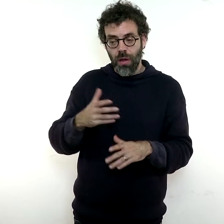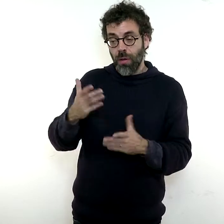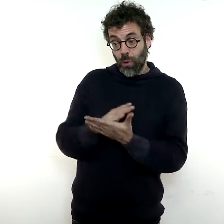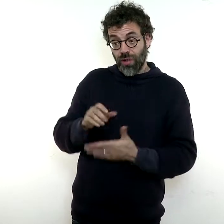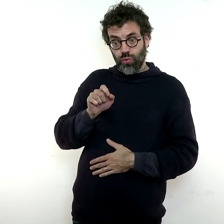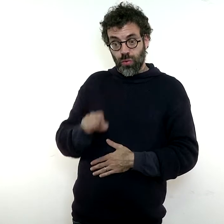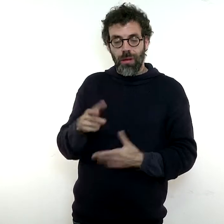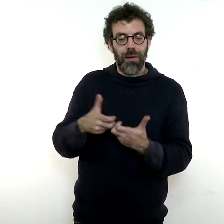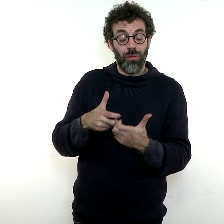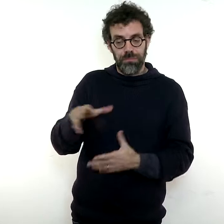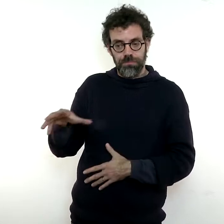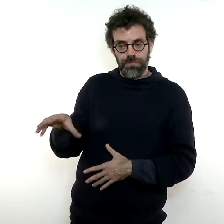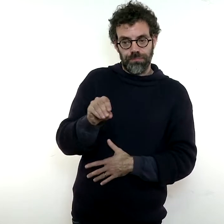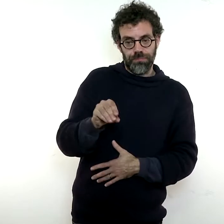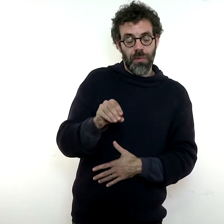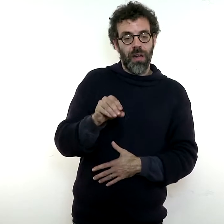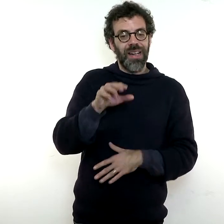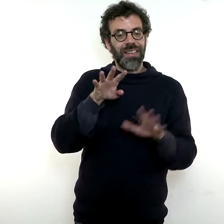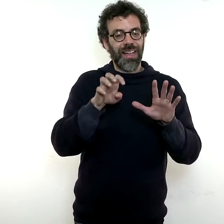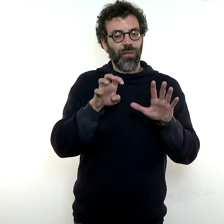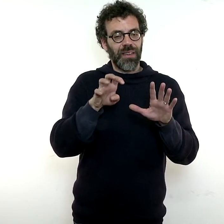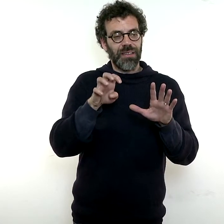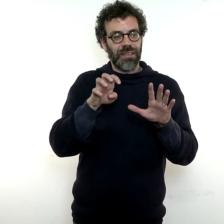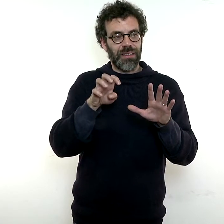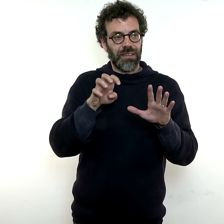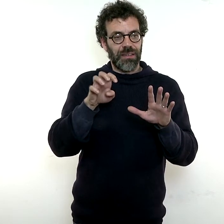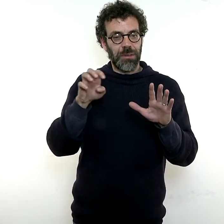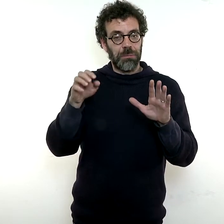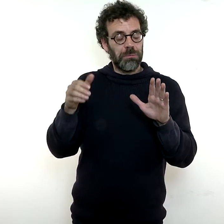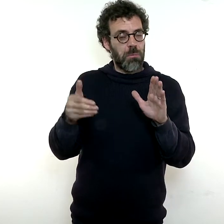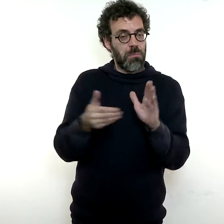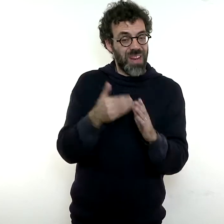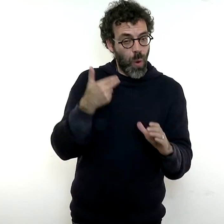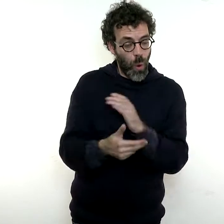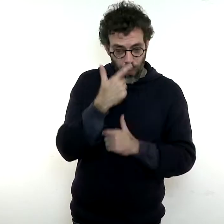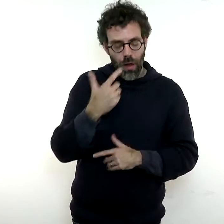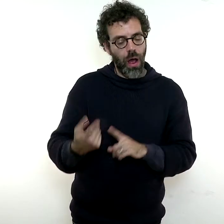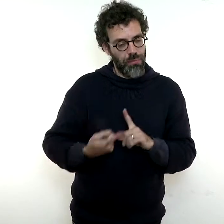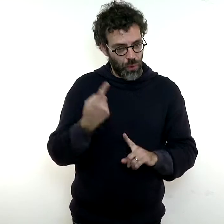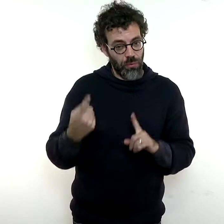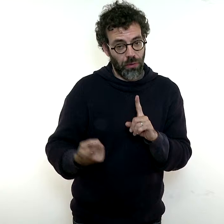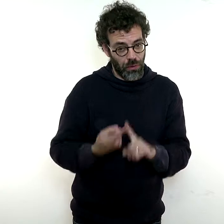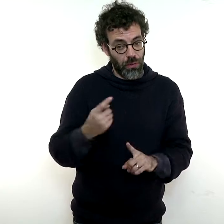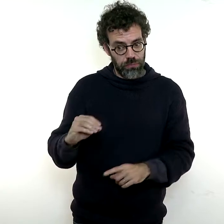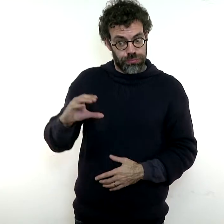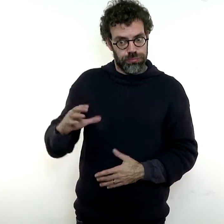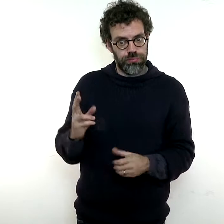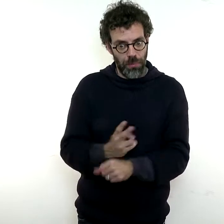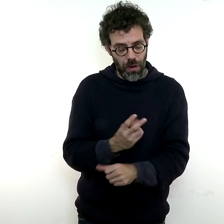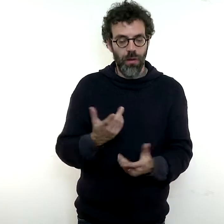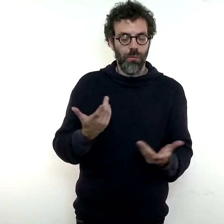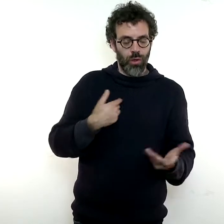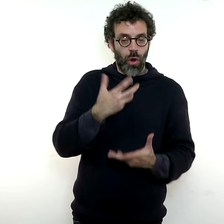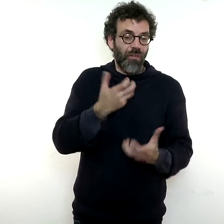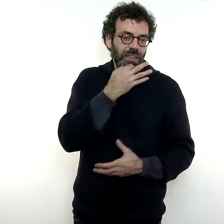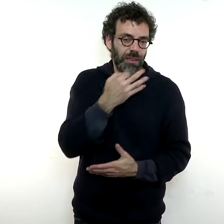souligner. Et c'est quand même une partie du budget de la qui est prise sur la démocratie. Voilà. Donc, Maud a déjà dit, a bien fait le point. On a été un peu tous